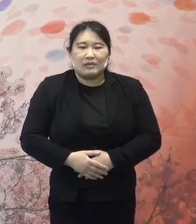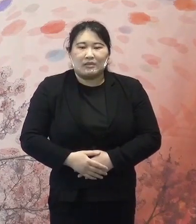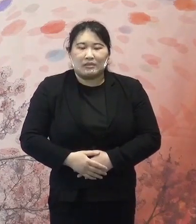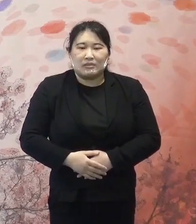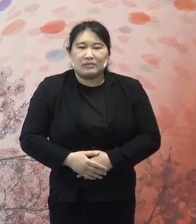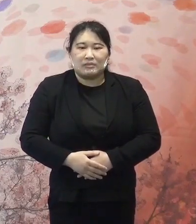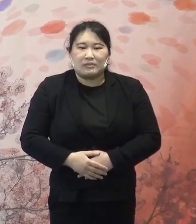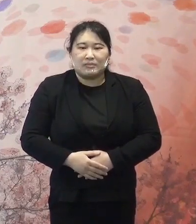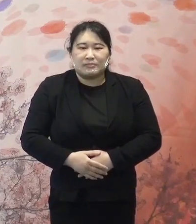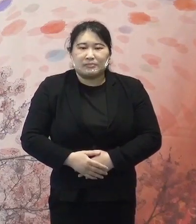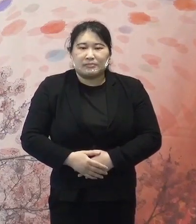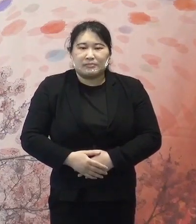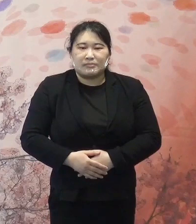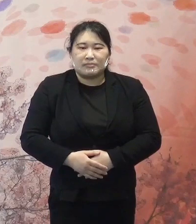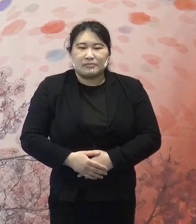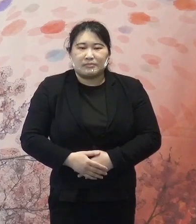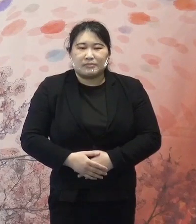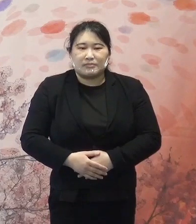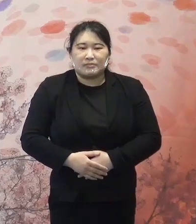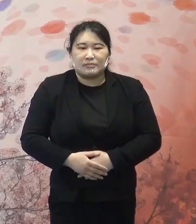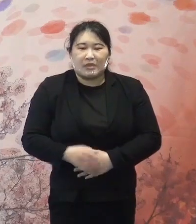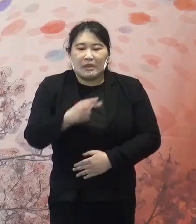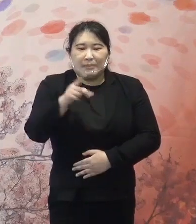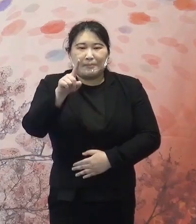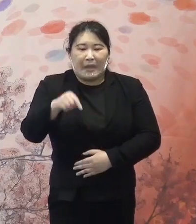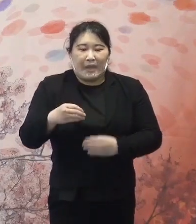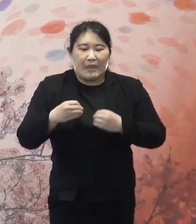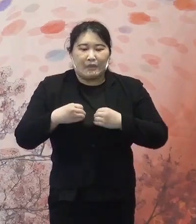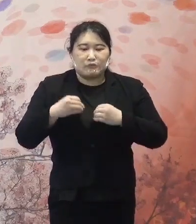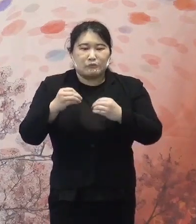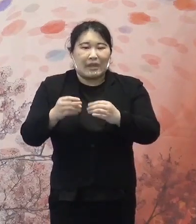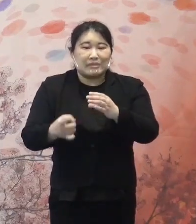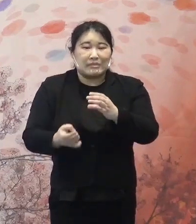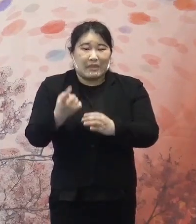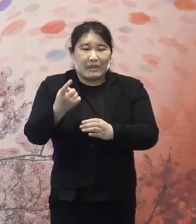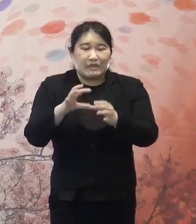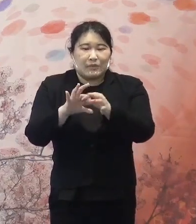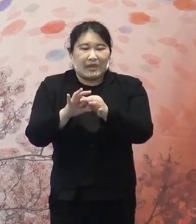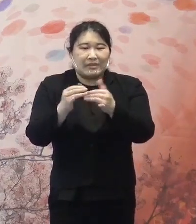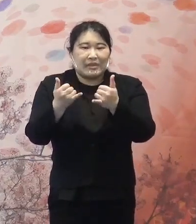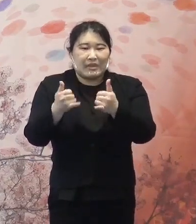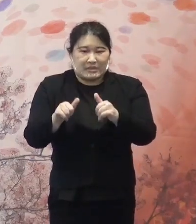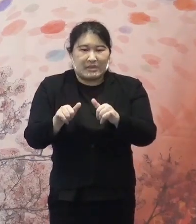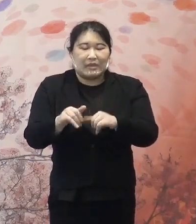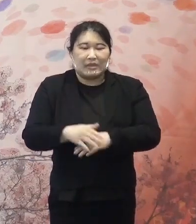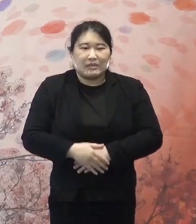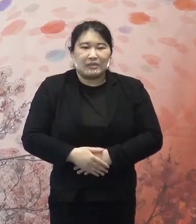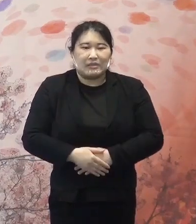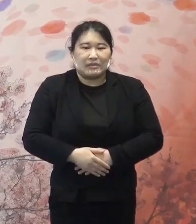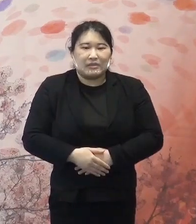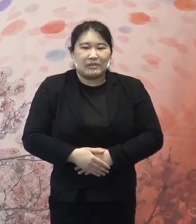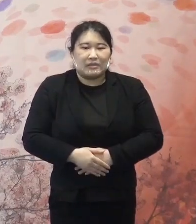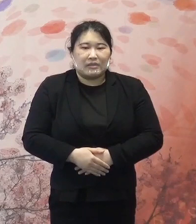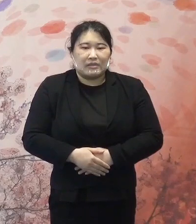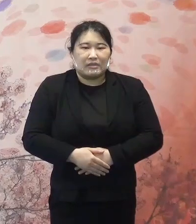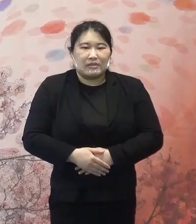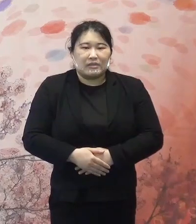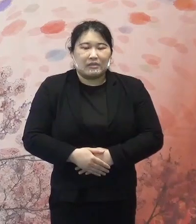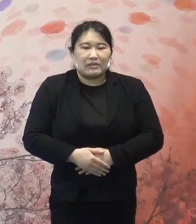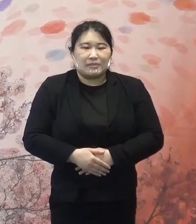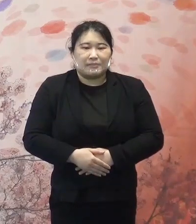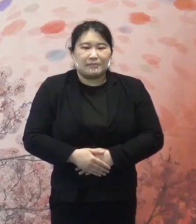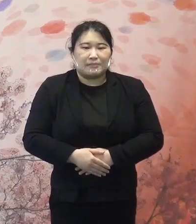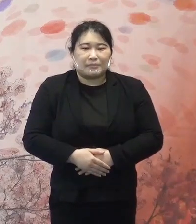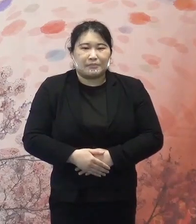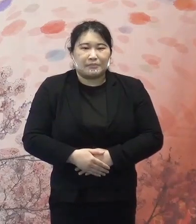らはバークラスターの関係、であります。後ほどもご紹介しますが、初